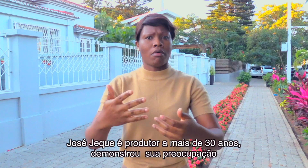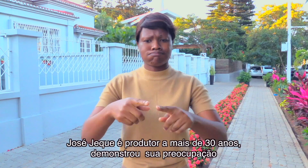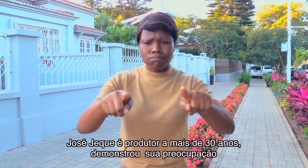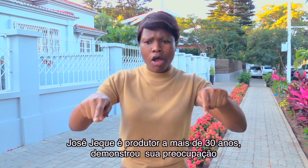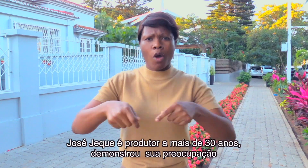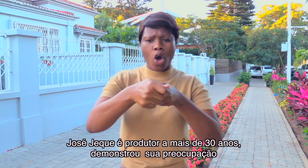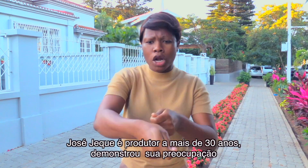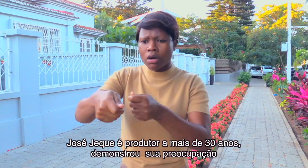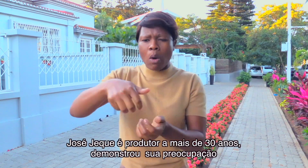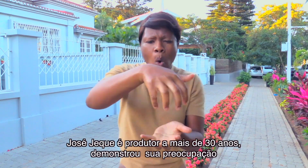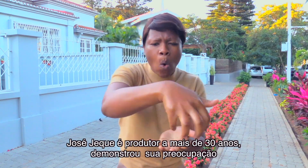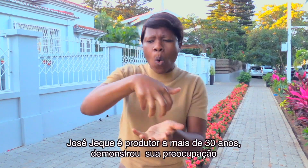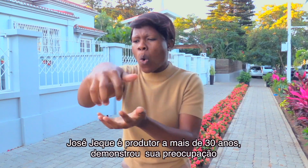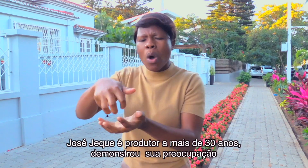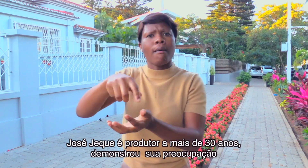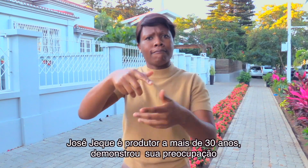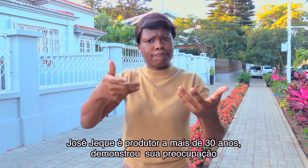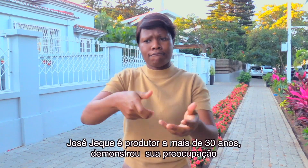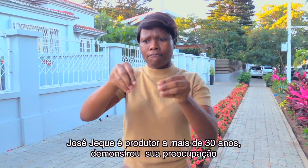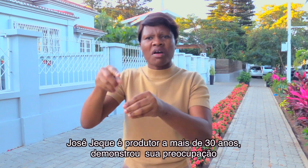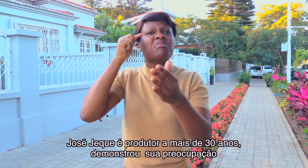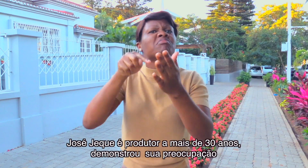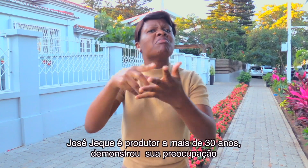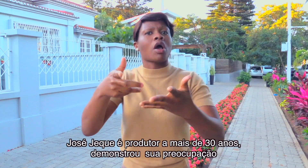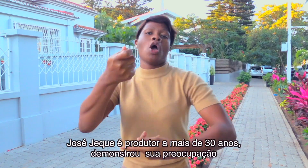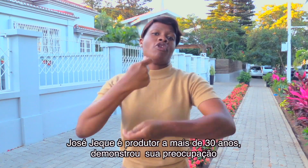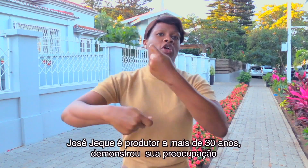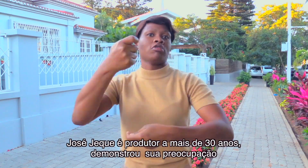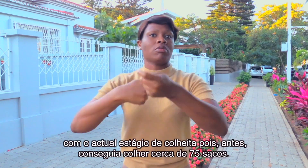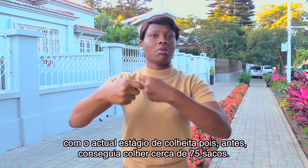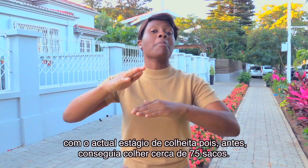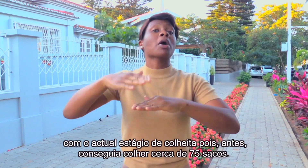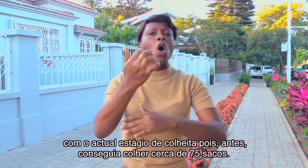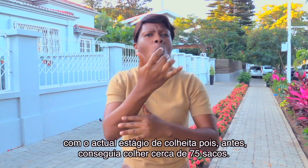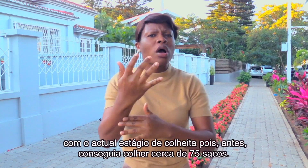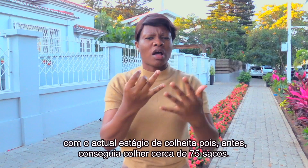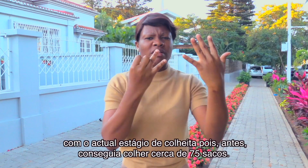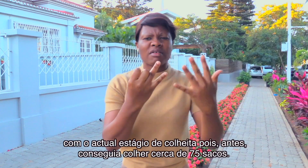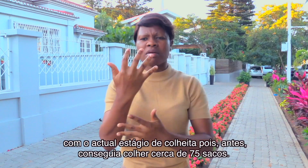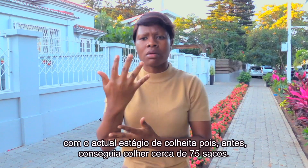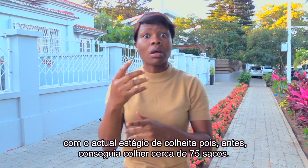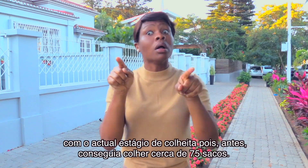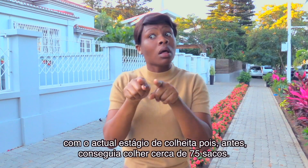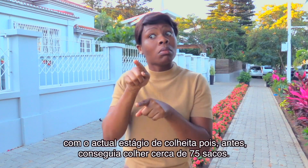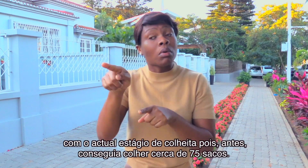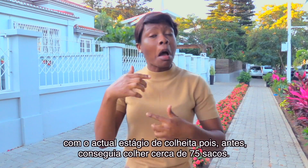José Jeque é produtor há mais de 30 anos. Demonstrou sua preocupação com o atual estágio de colheita, pois antes